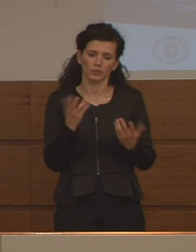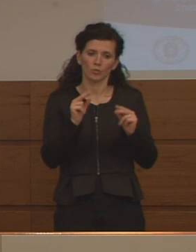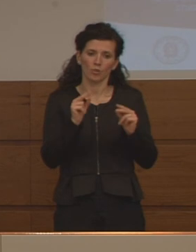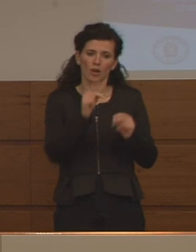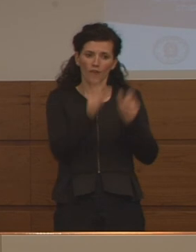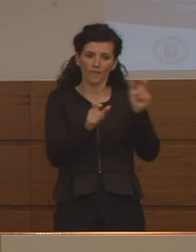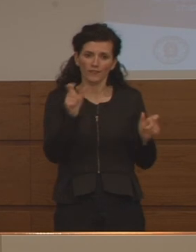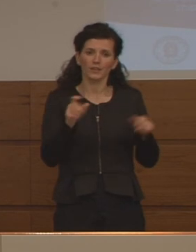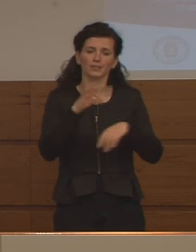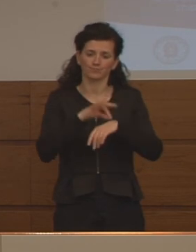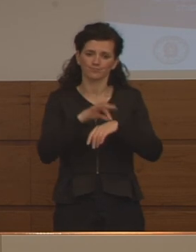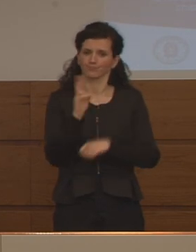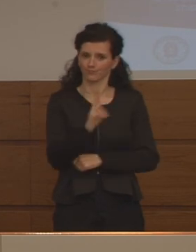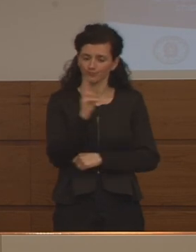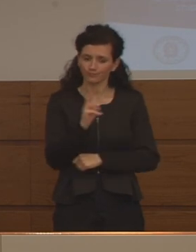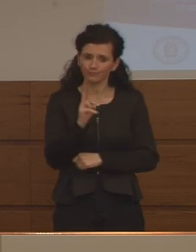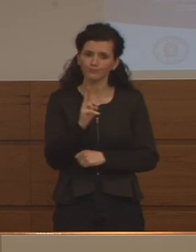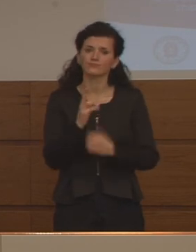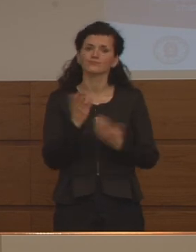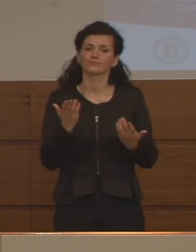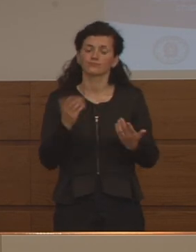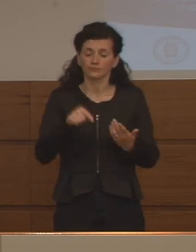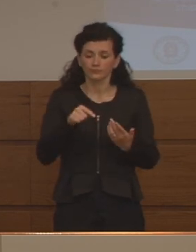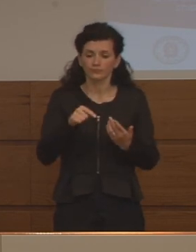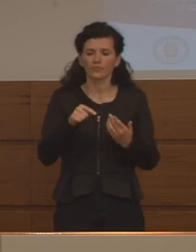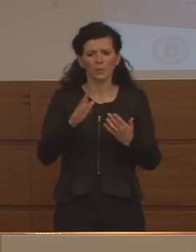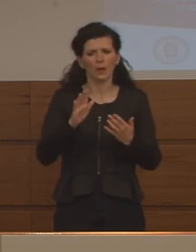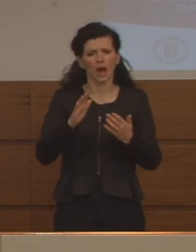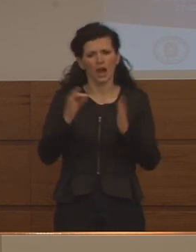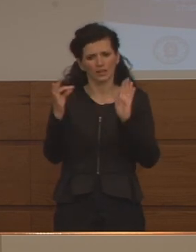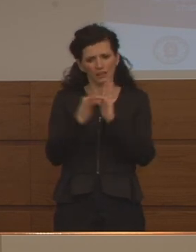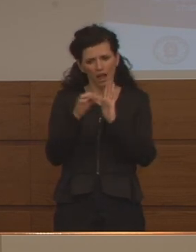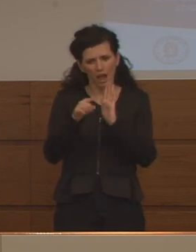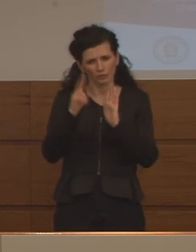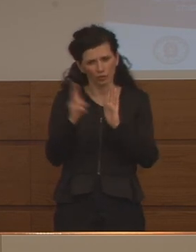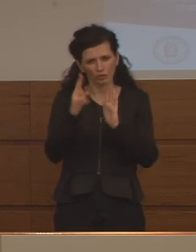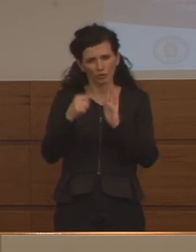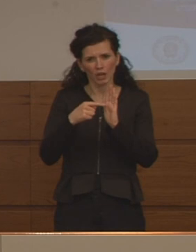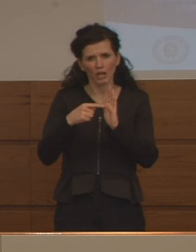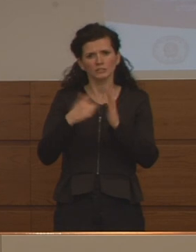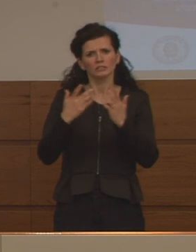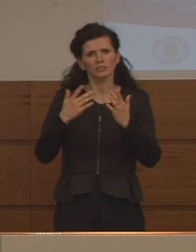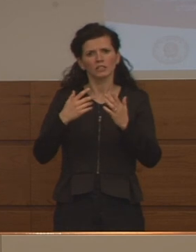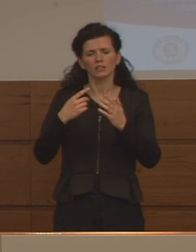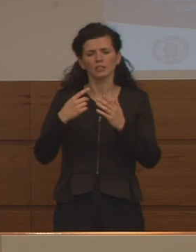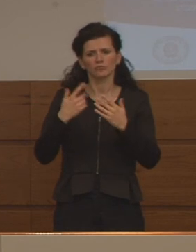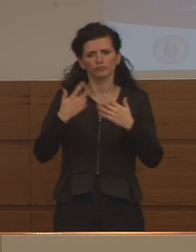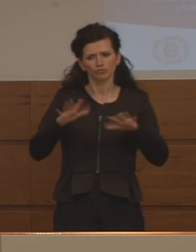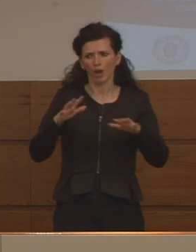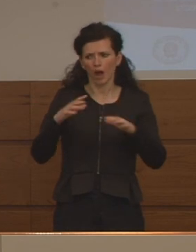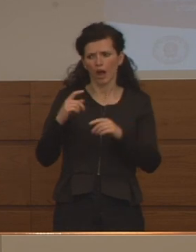è in continua costante diminuzione se vi ricordate il